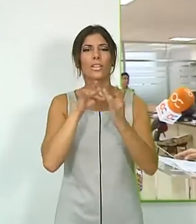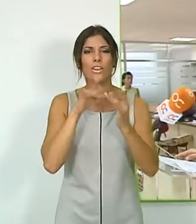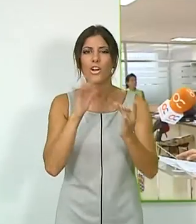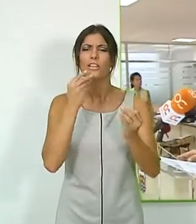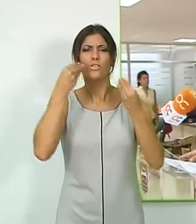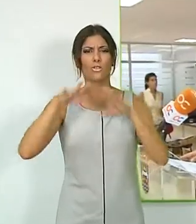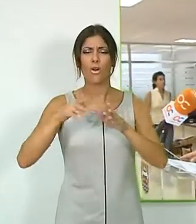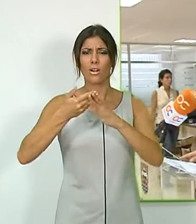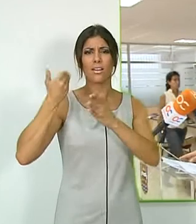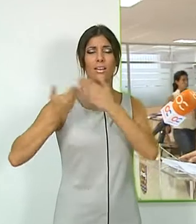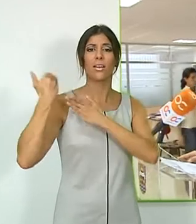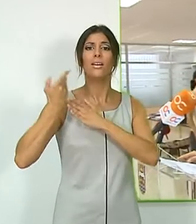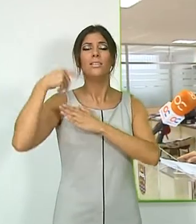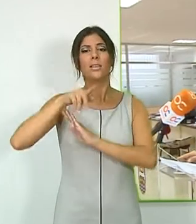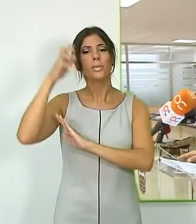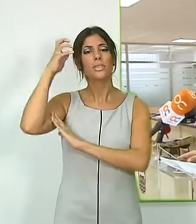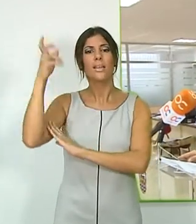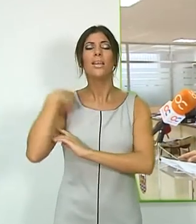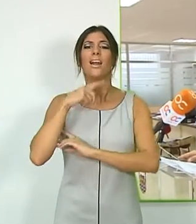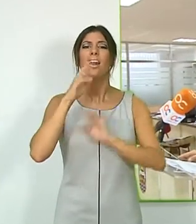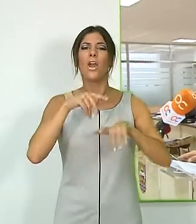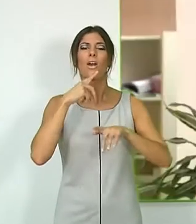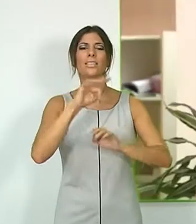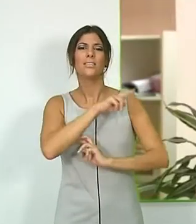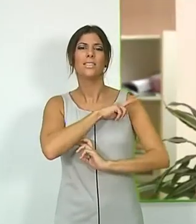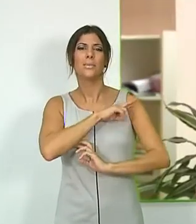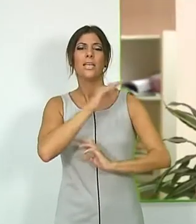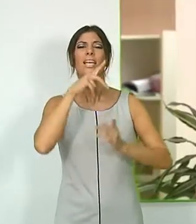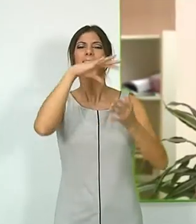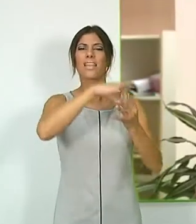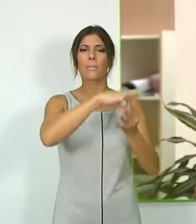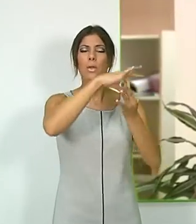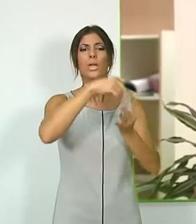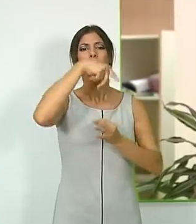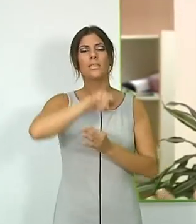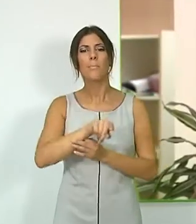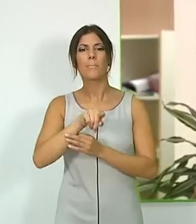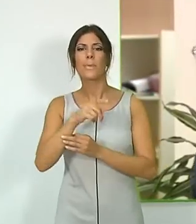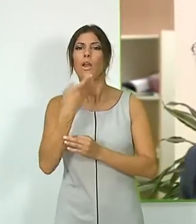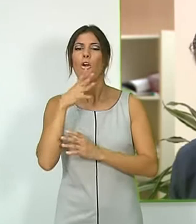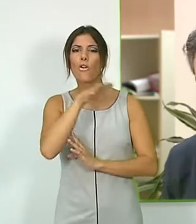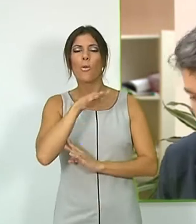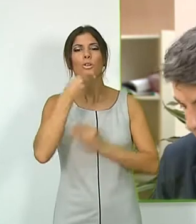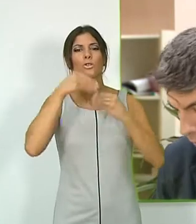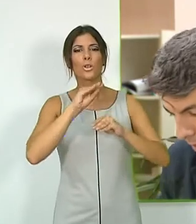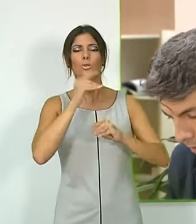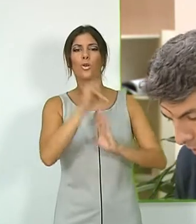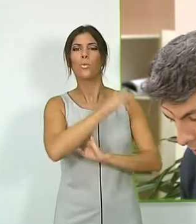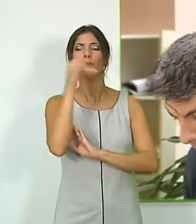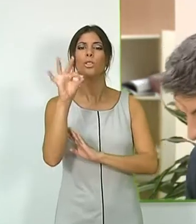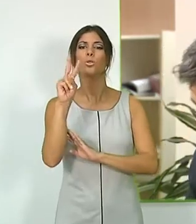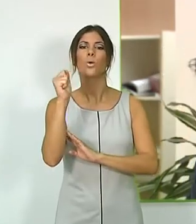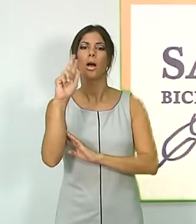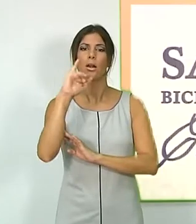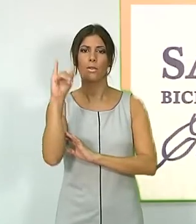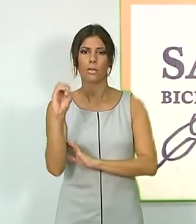recreaciones históricas, entre las que encontramos la llegada a la Real Isla de León del Ejército de Extremadura, el combate del Portazgo en el sitio histórico del